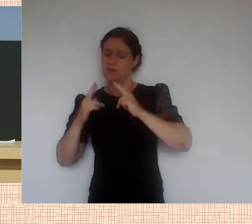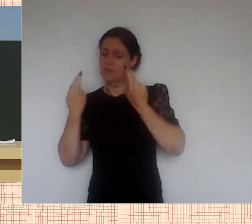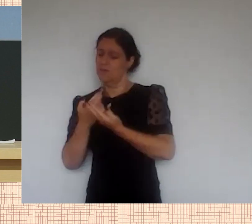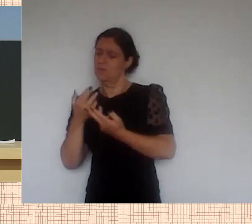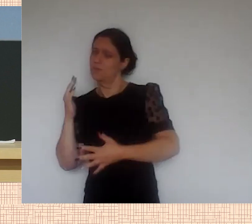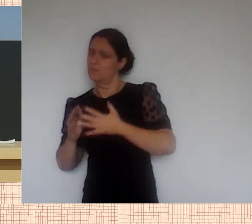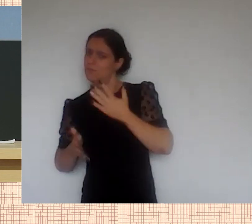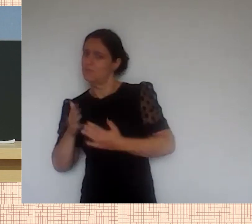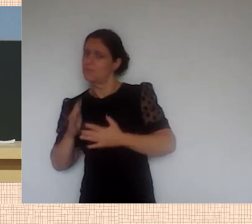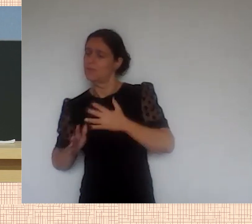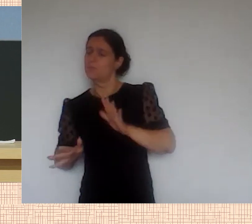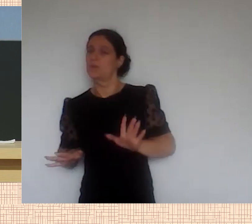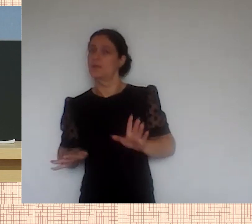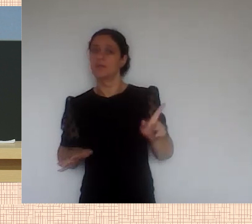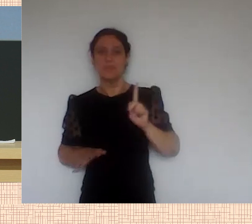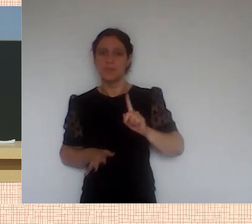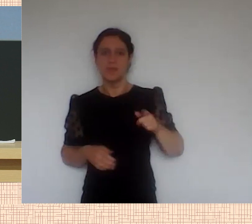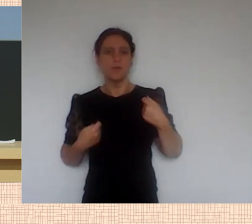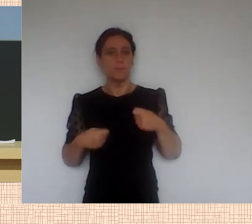neles.